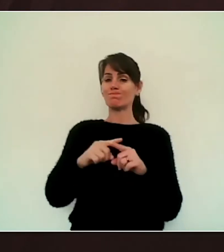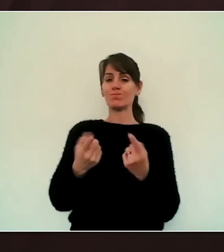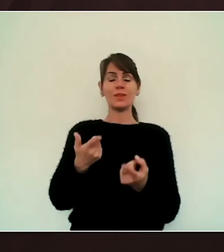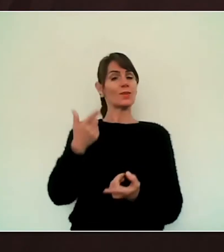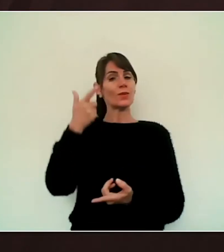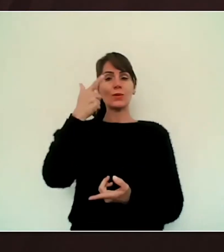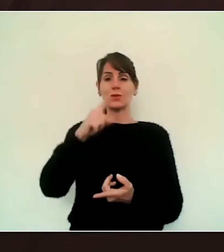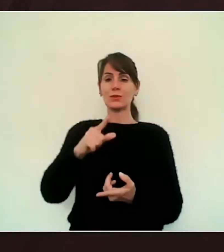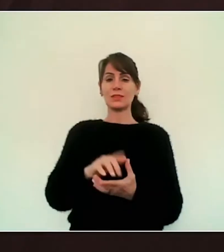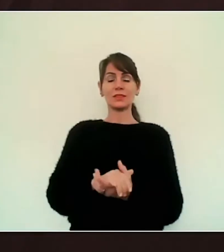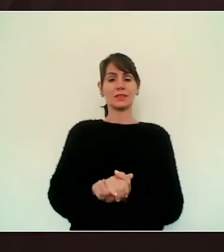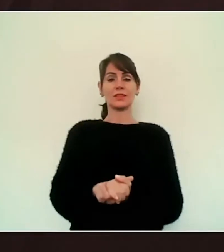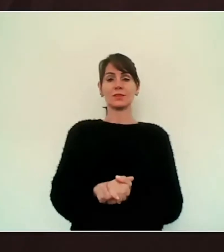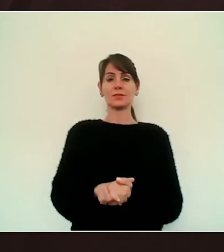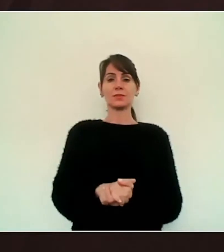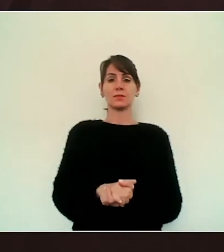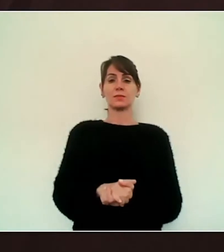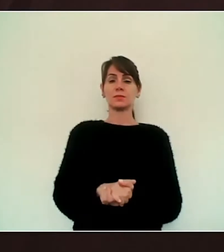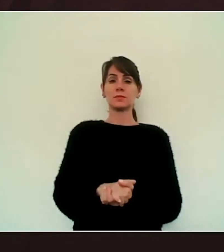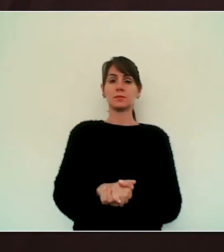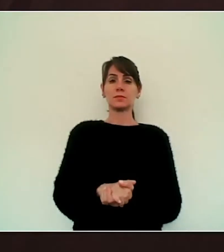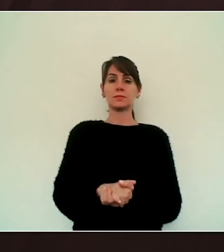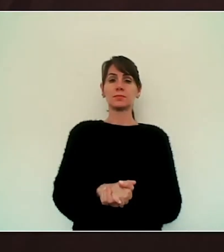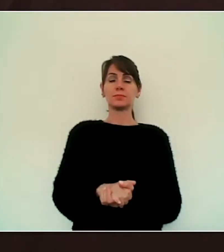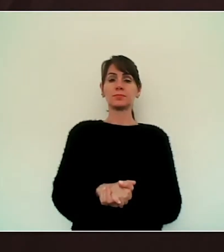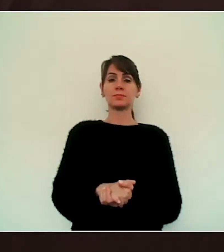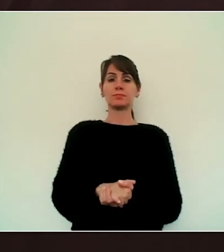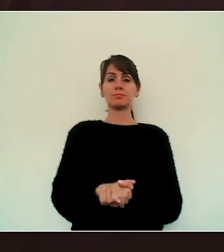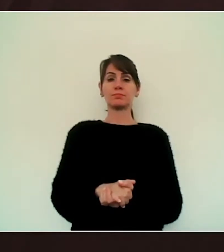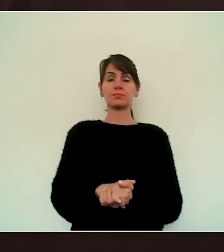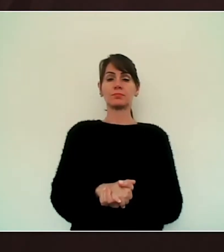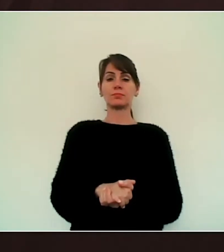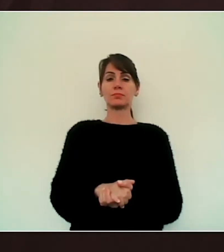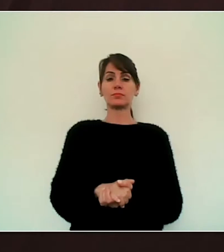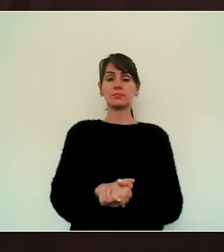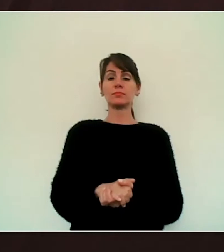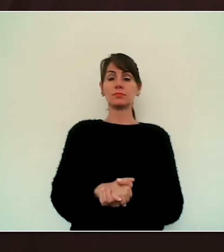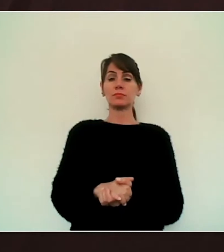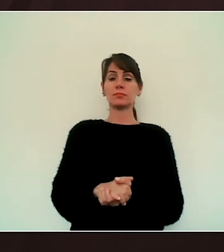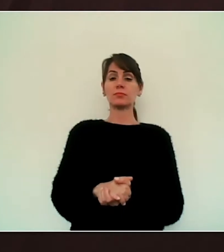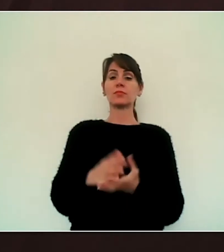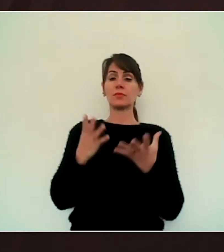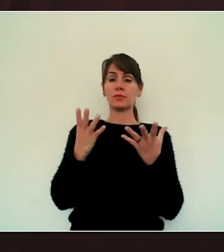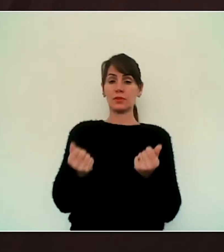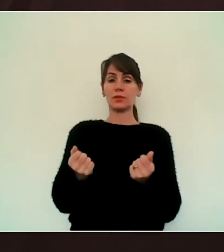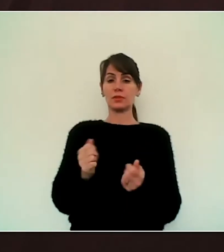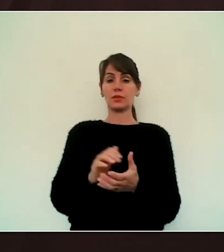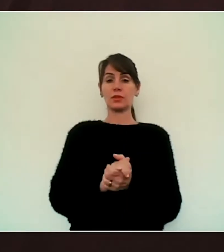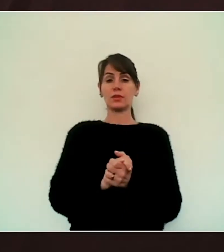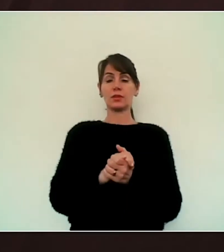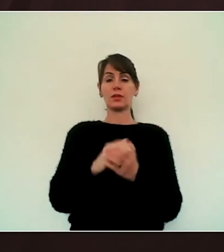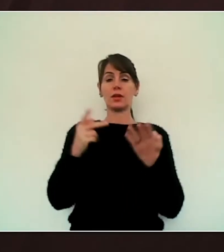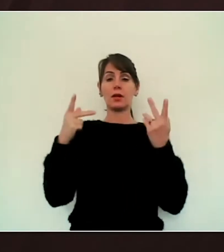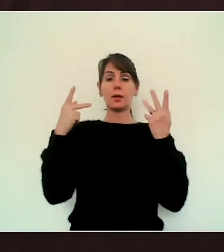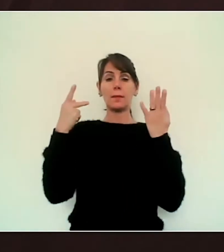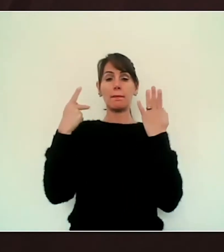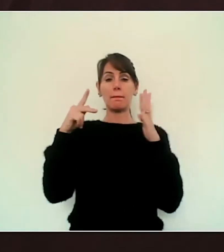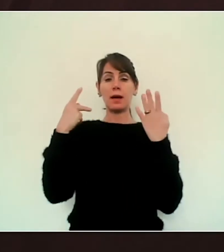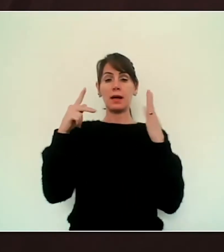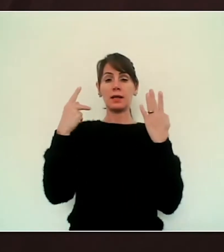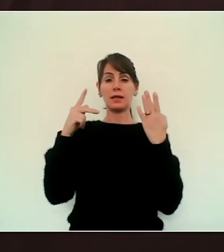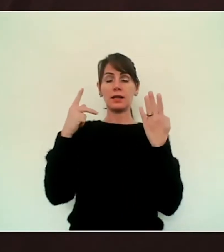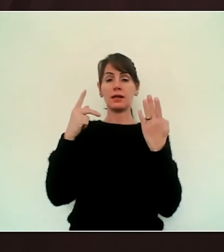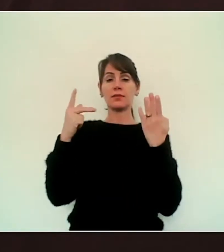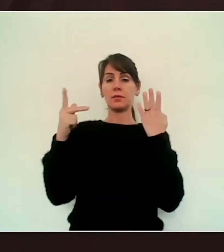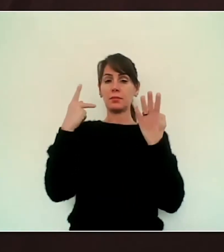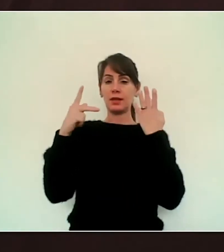e não ouviram. Atendei, pois, a parábola do semeador. Irmãos, ó Senhor